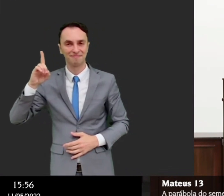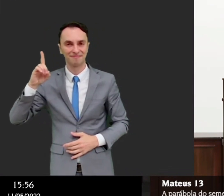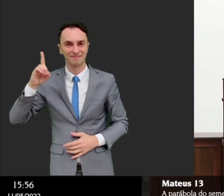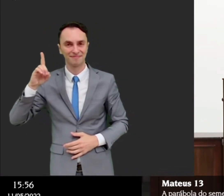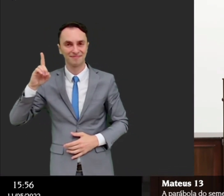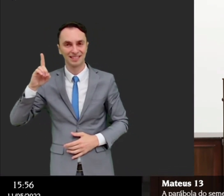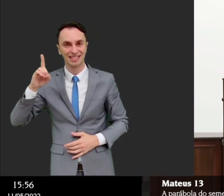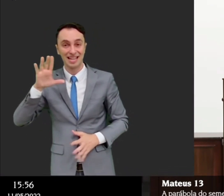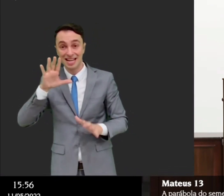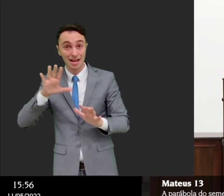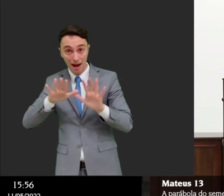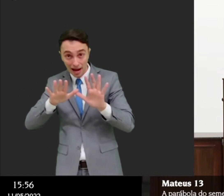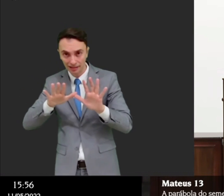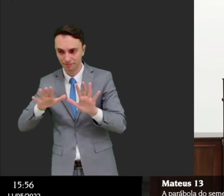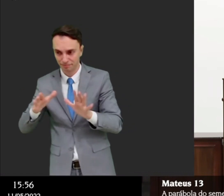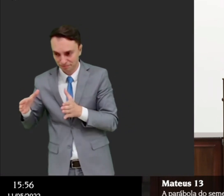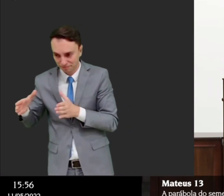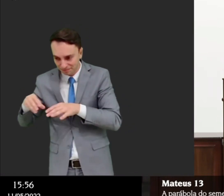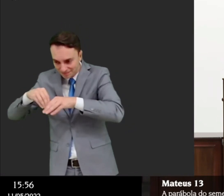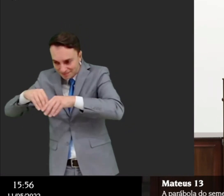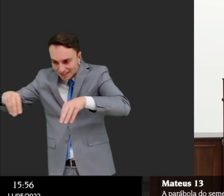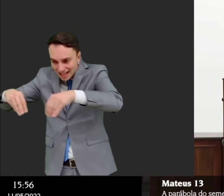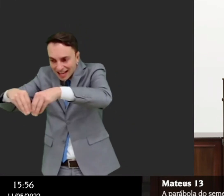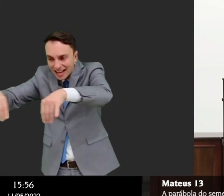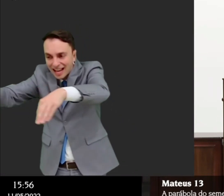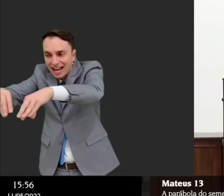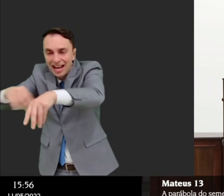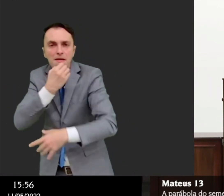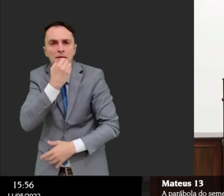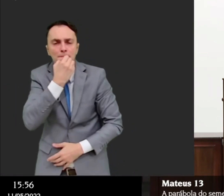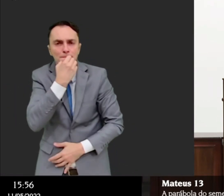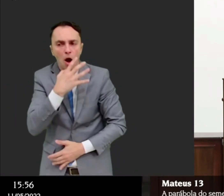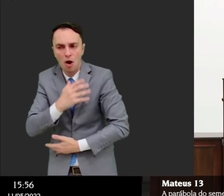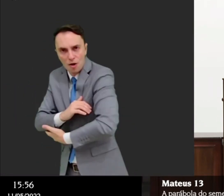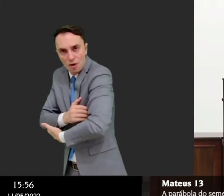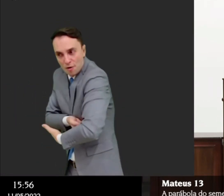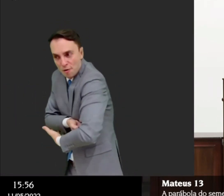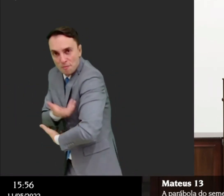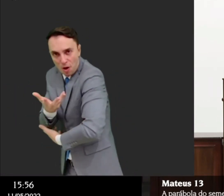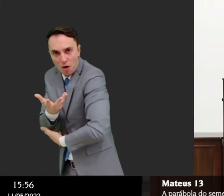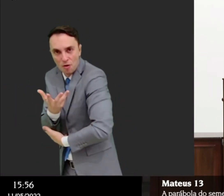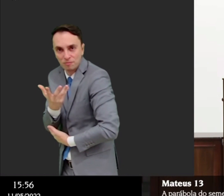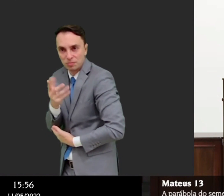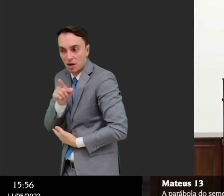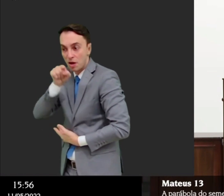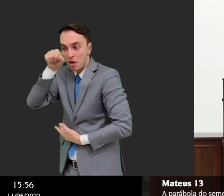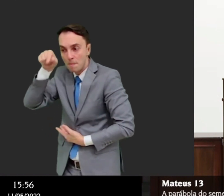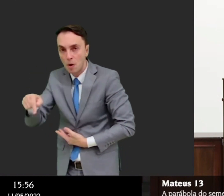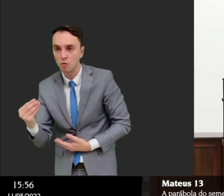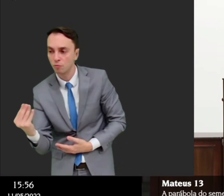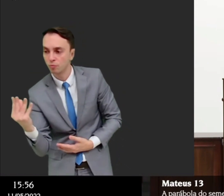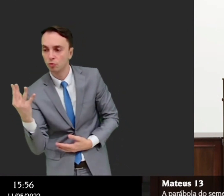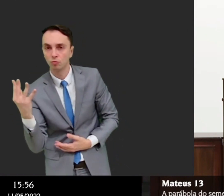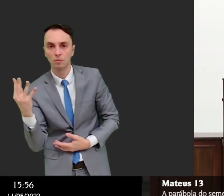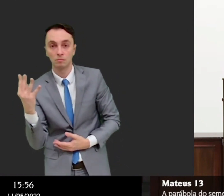Mas tem aquela que produz 60. Nem todos os que estão na igreja e nem todos os